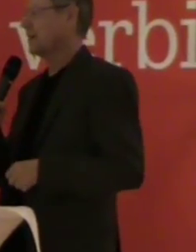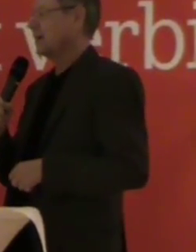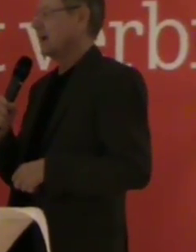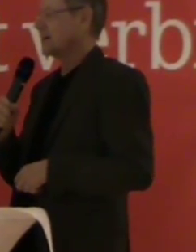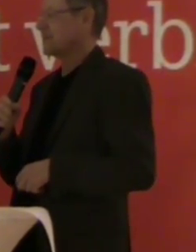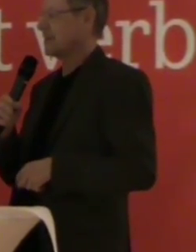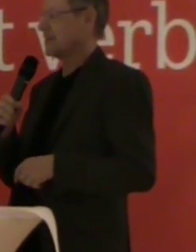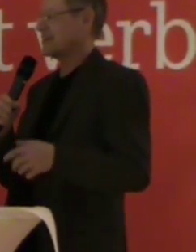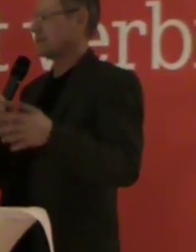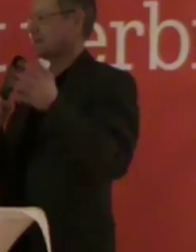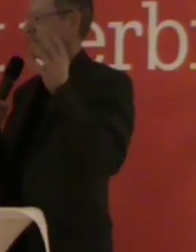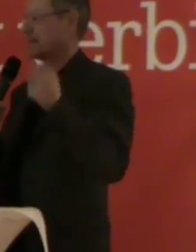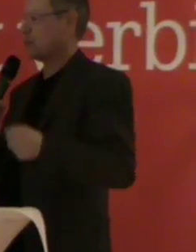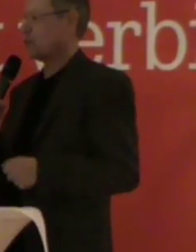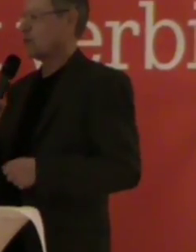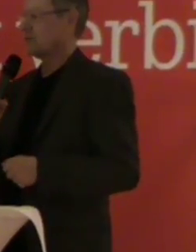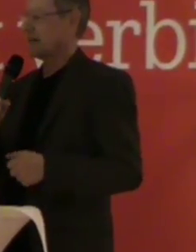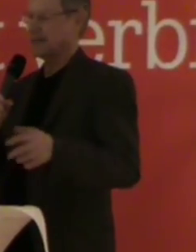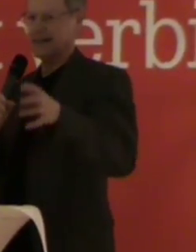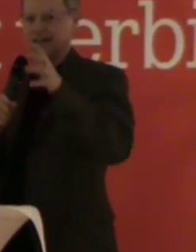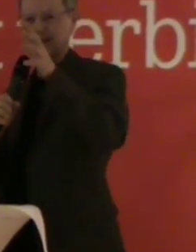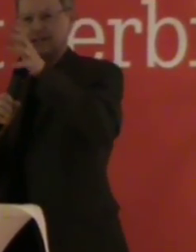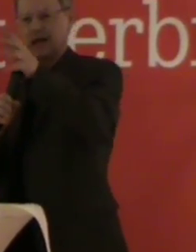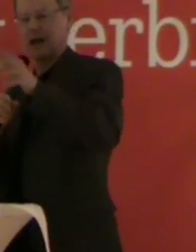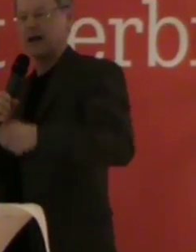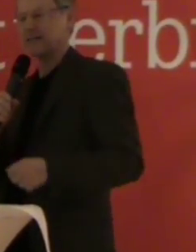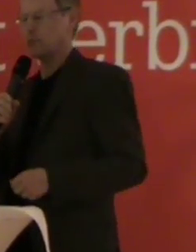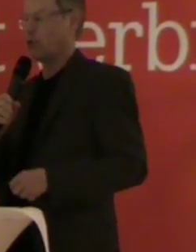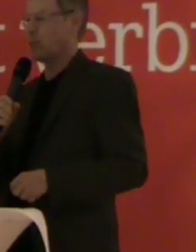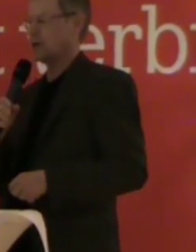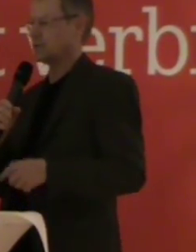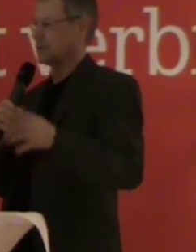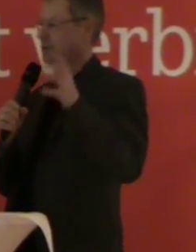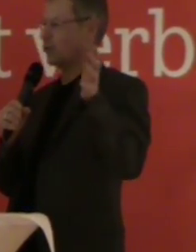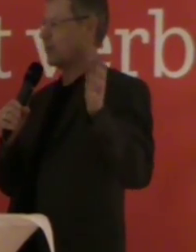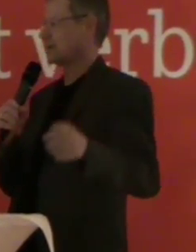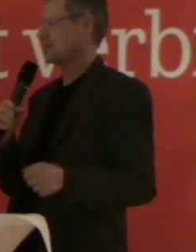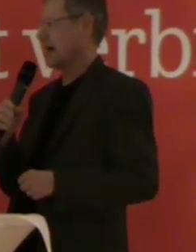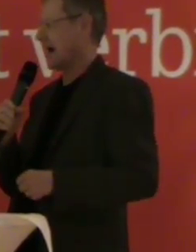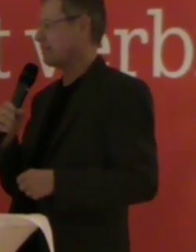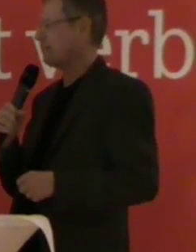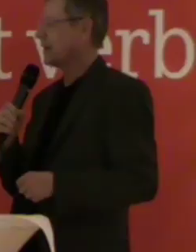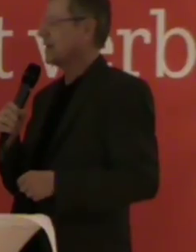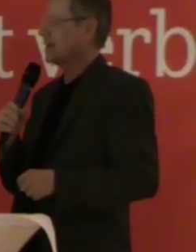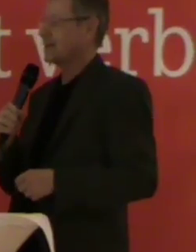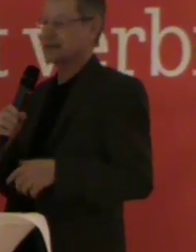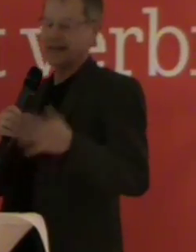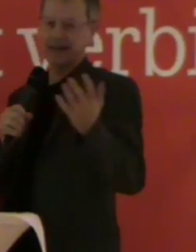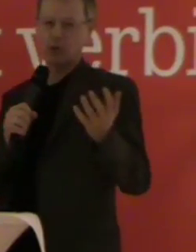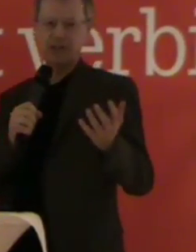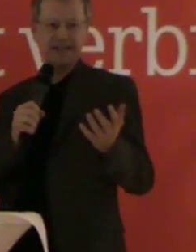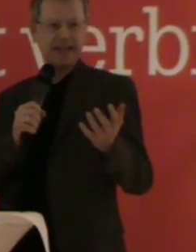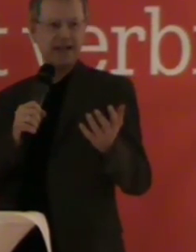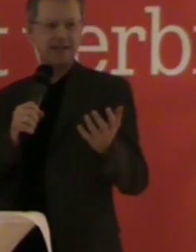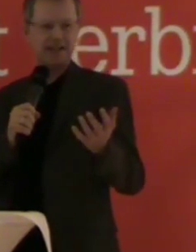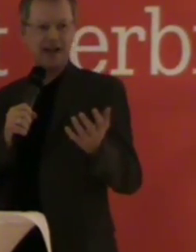an, als wenn ich sowas wie ein Zoologe wäre, der die Ameisen beobachtet und ich beobachte die Armen. Ein anderer